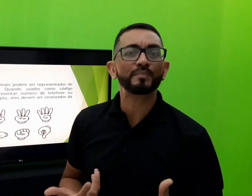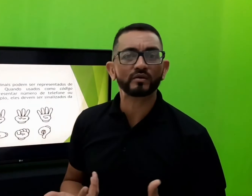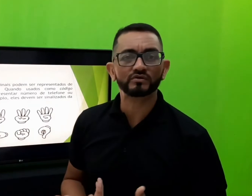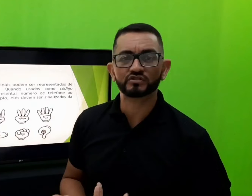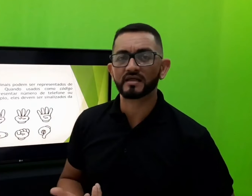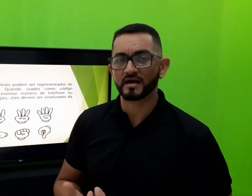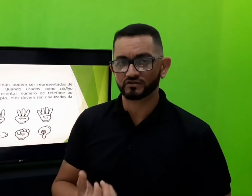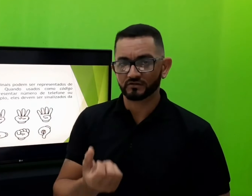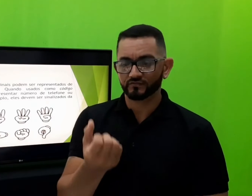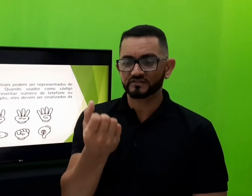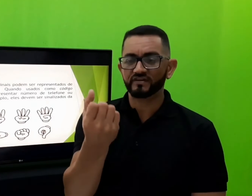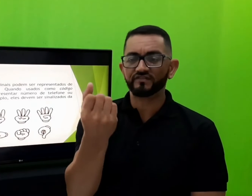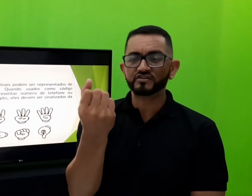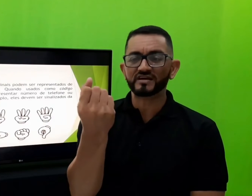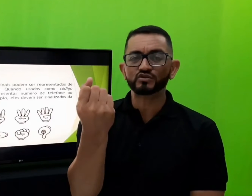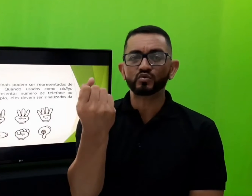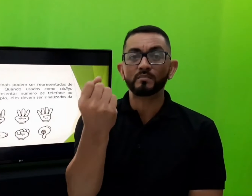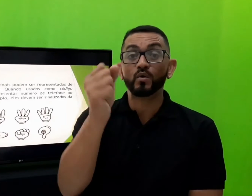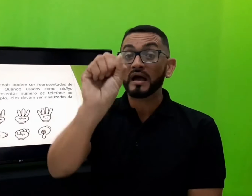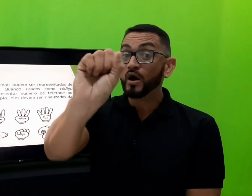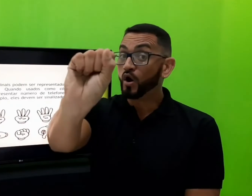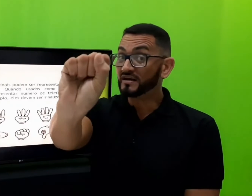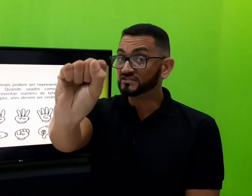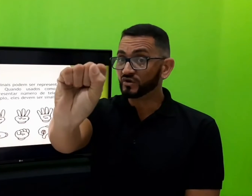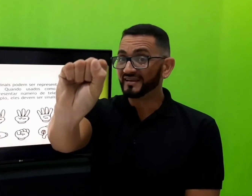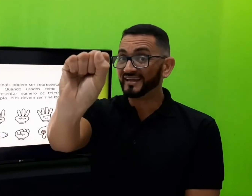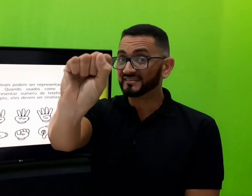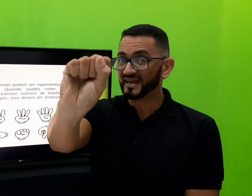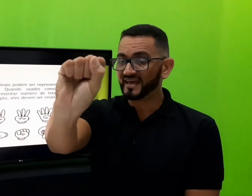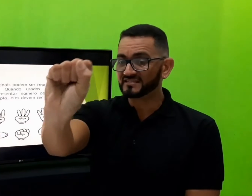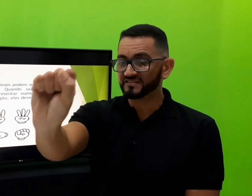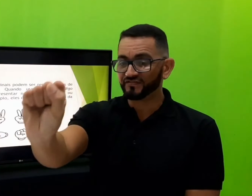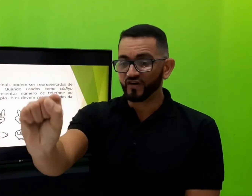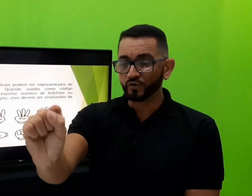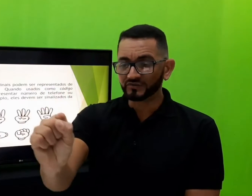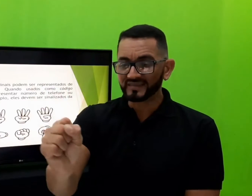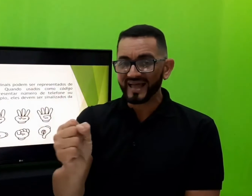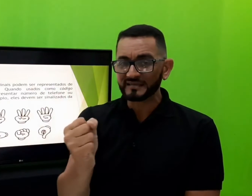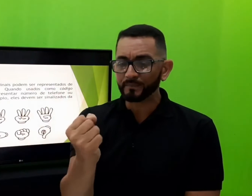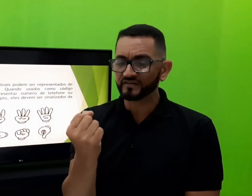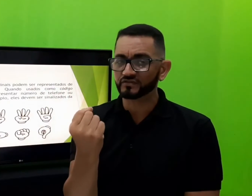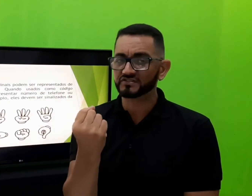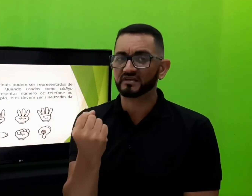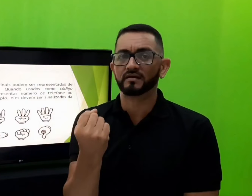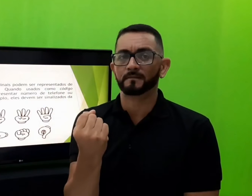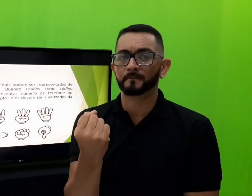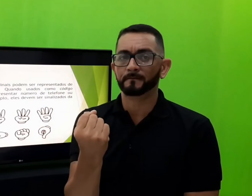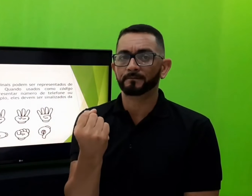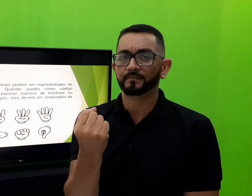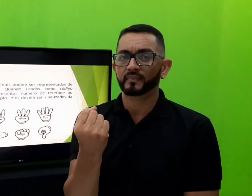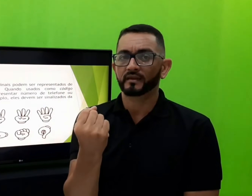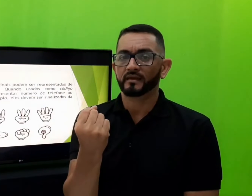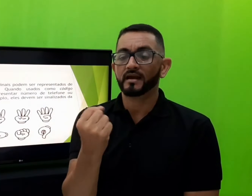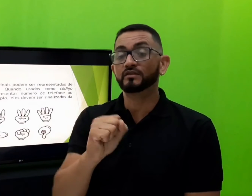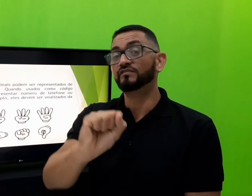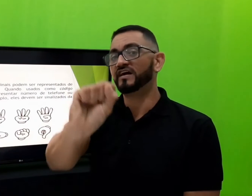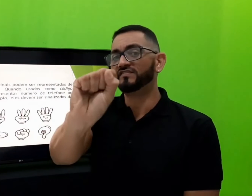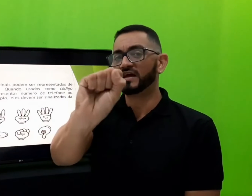para quantidade? Você vai fechar a sua mão. Olha só, a letra S voltada para você. Ela não vai ficar